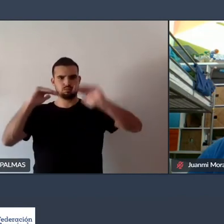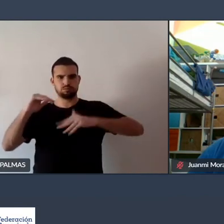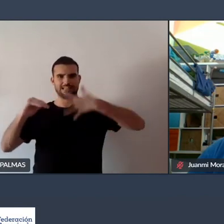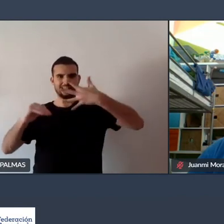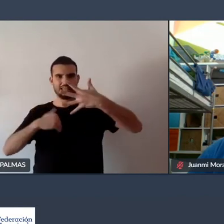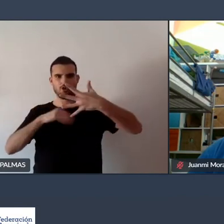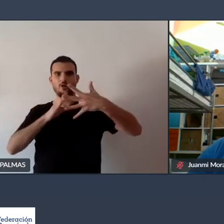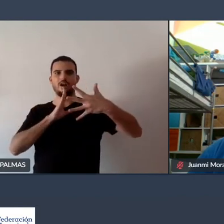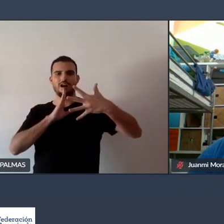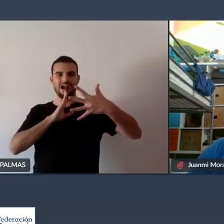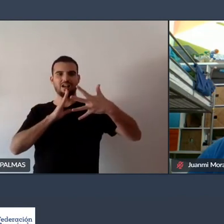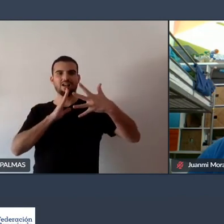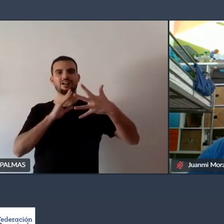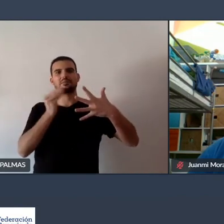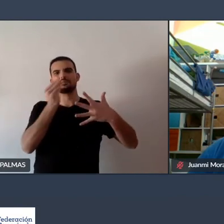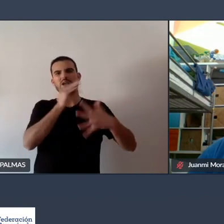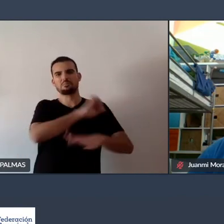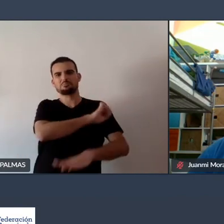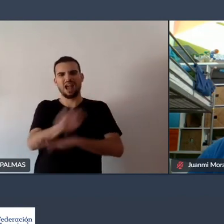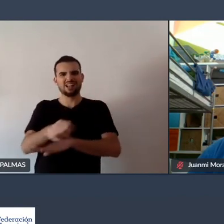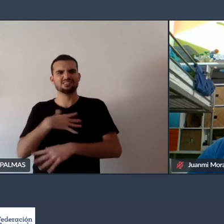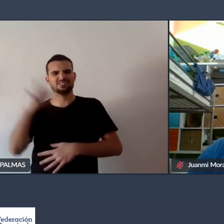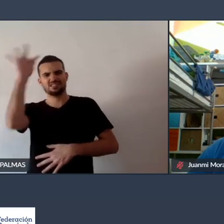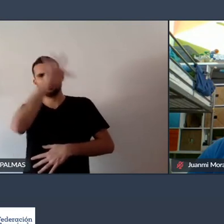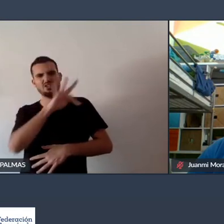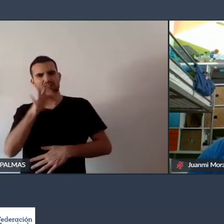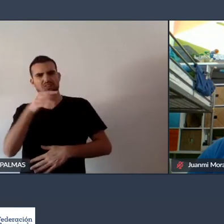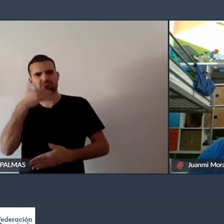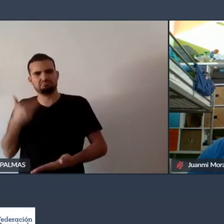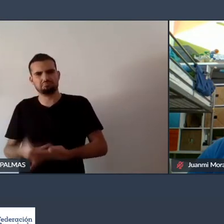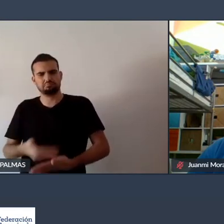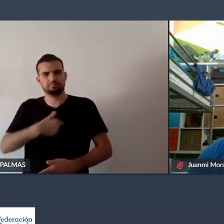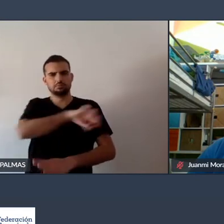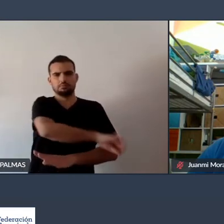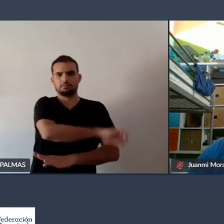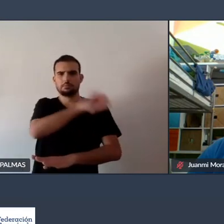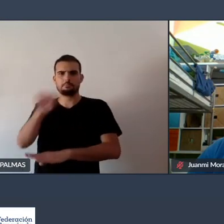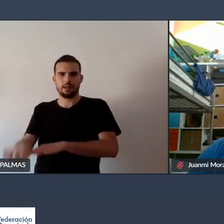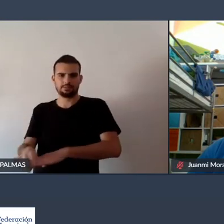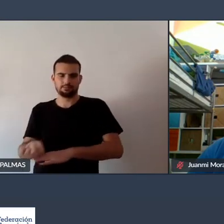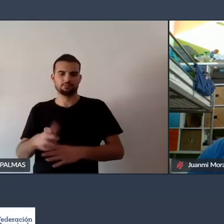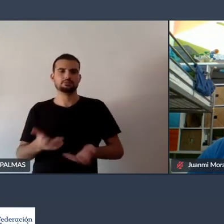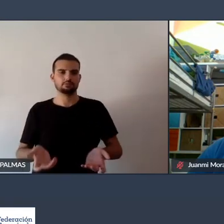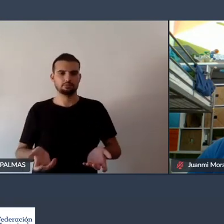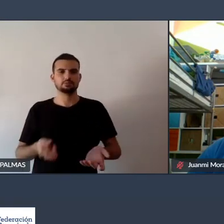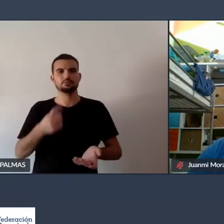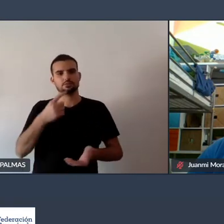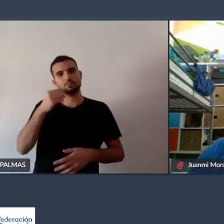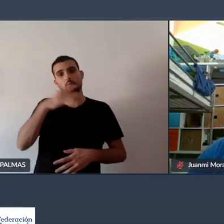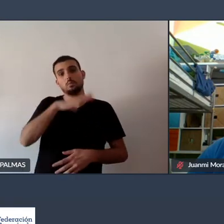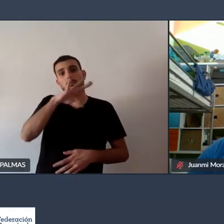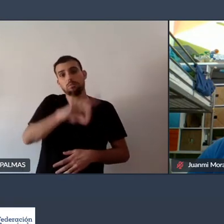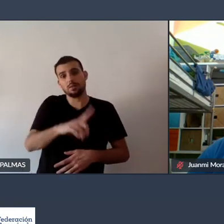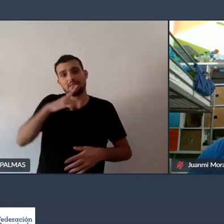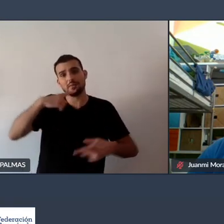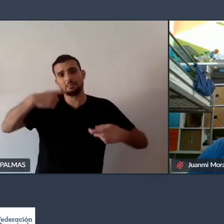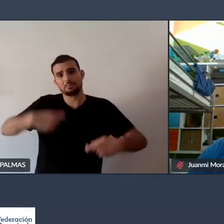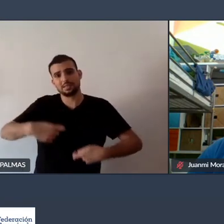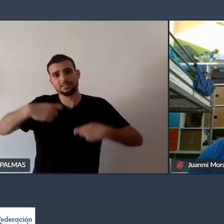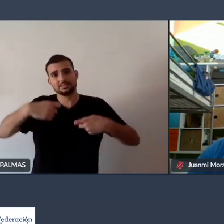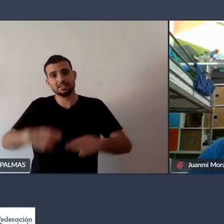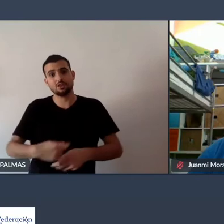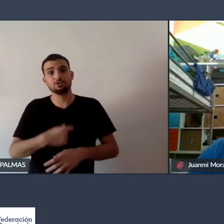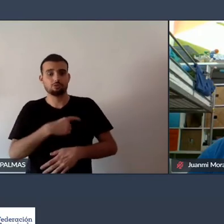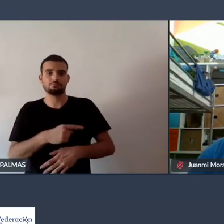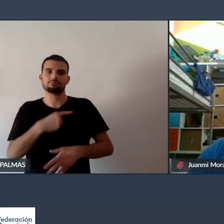que hablar desde un punto de vista más teórico, ¿no? Espero que no haya sido, insisto, demasiado pesado para la gente. Yo la verdad es que me lo pasé